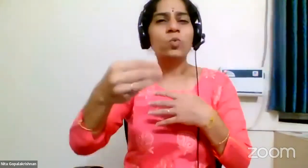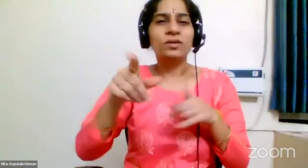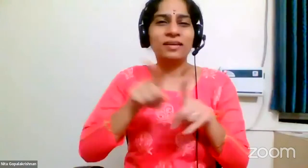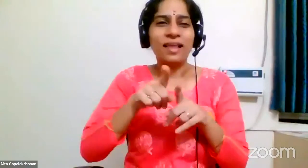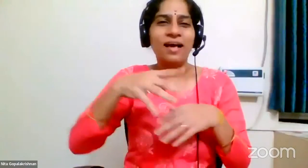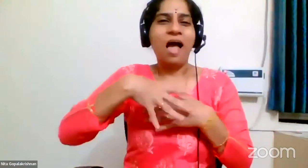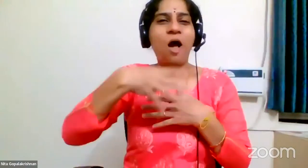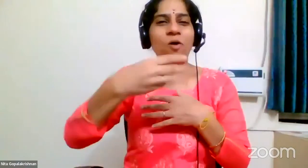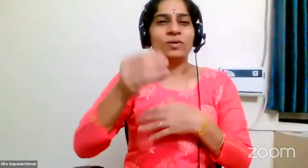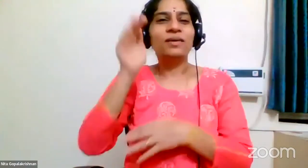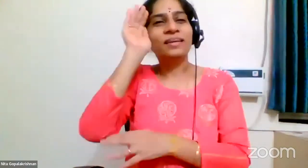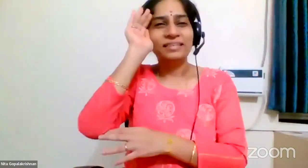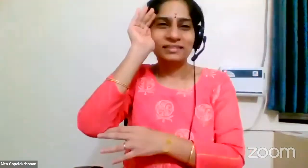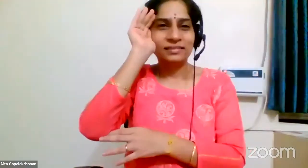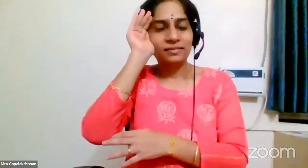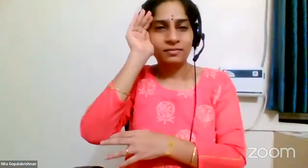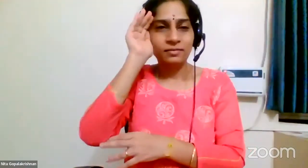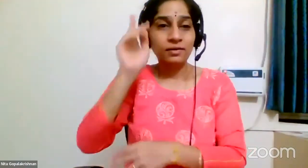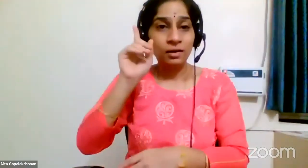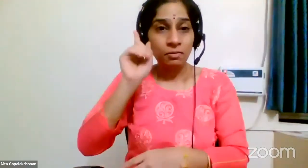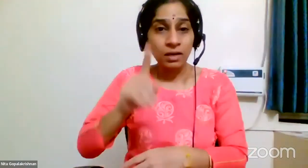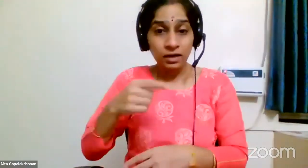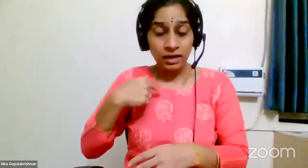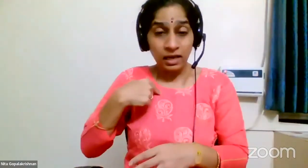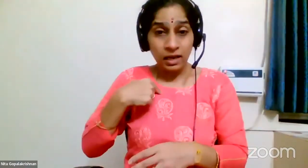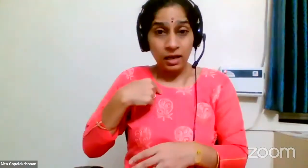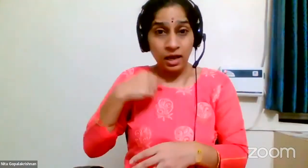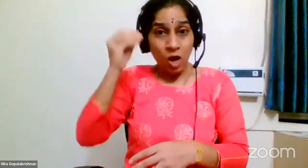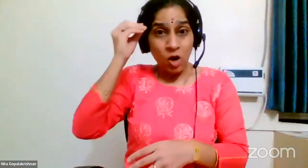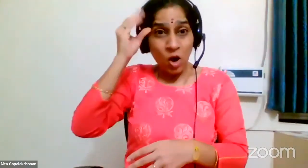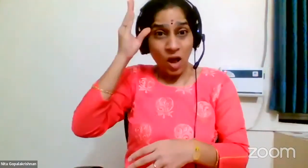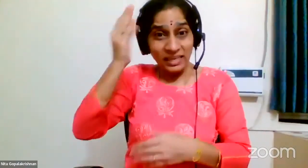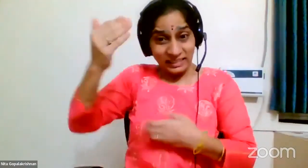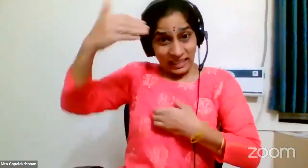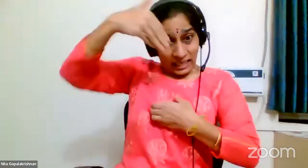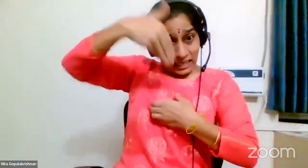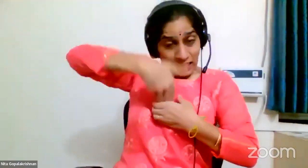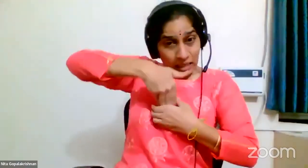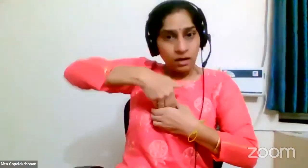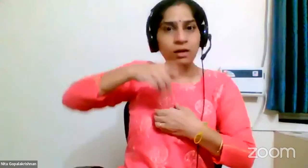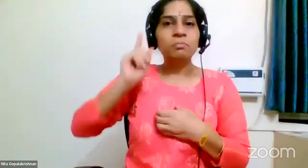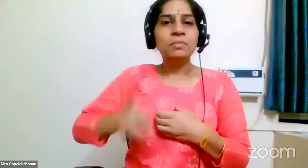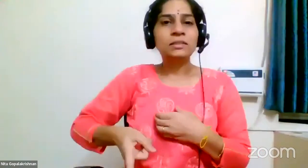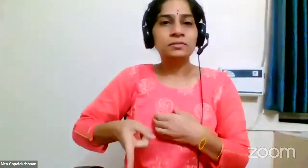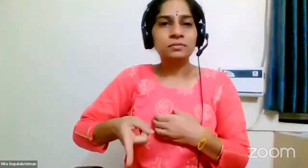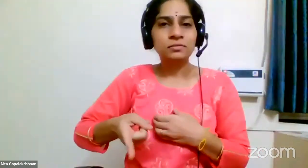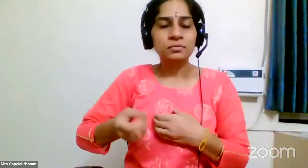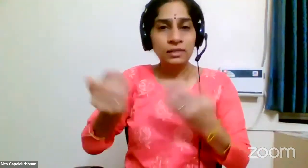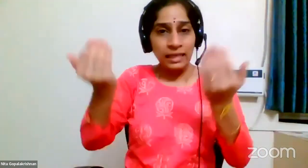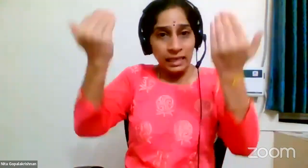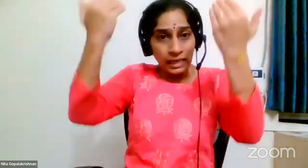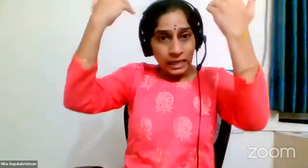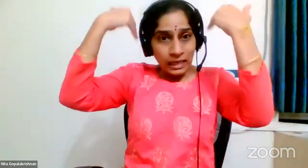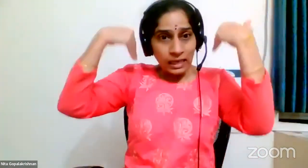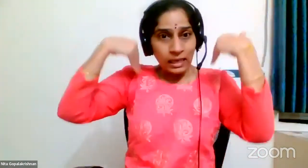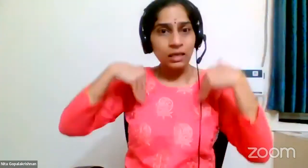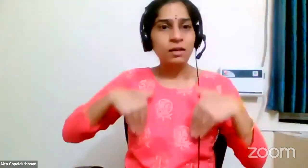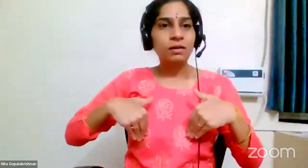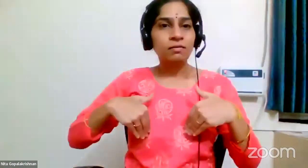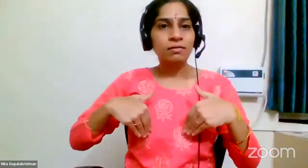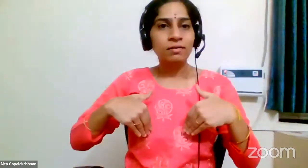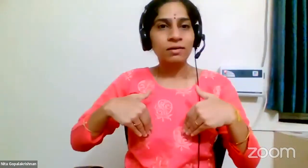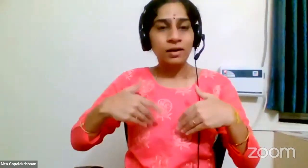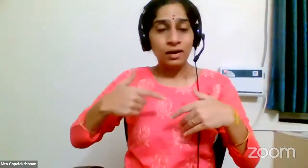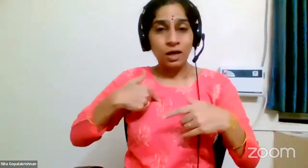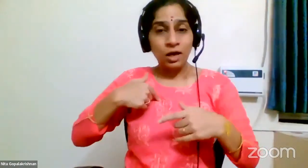होता है, इसको समझना इतना आसान नहीं है, किंतु एक किसी वरिष्ठ वैष्णव की कृपा से ये